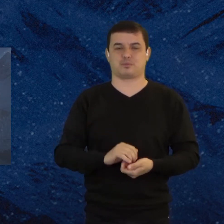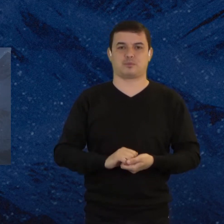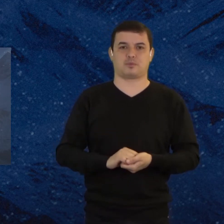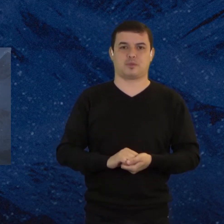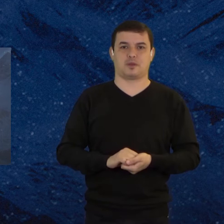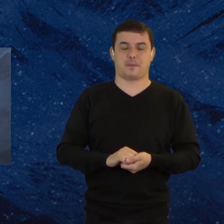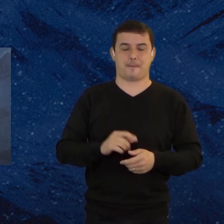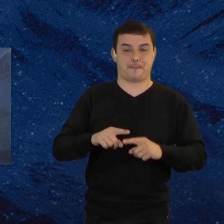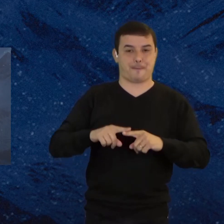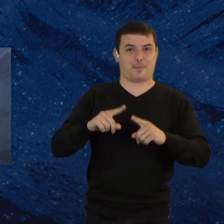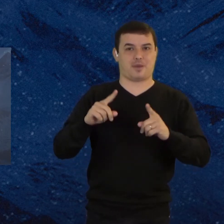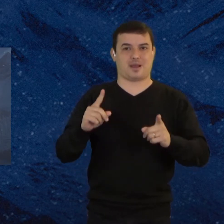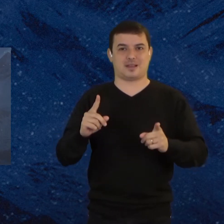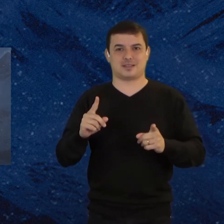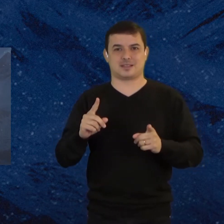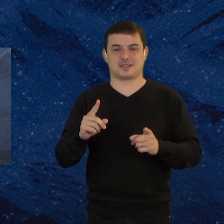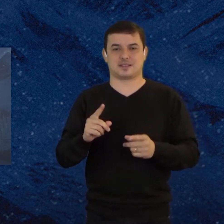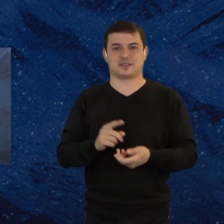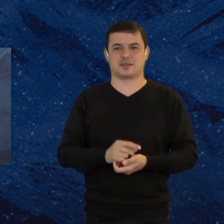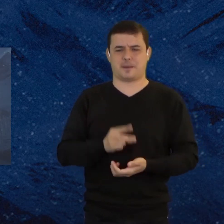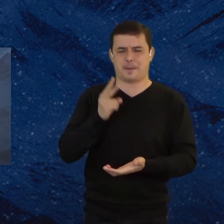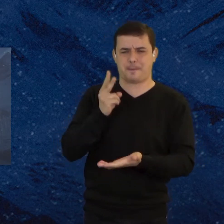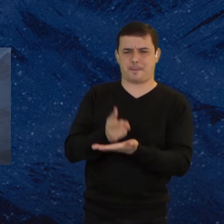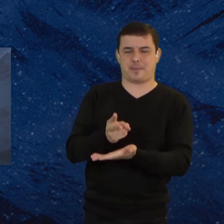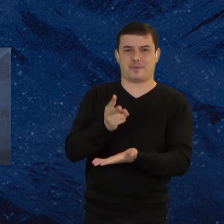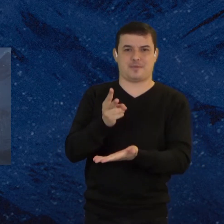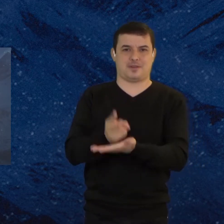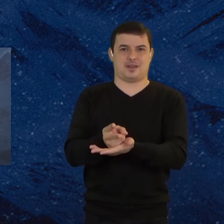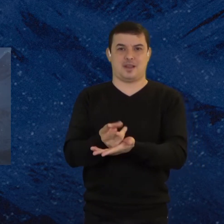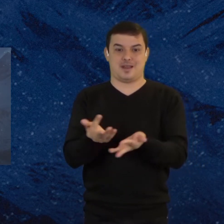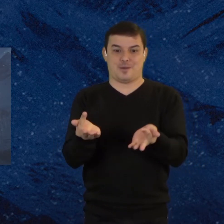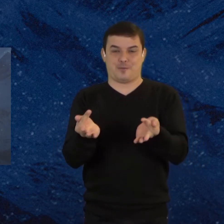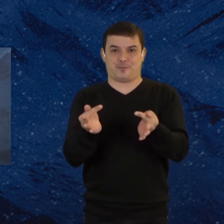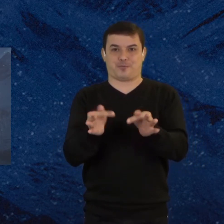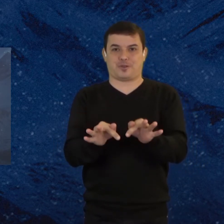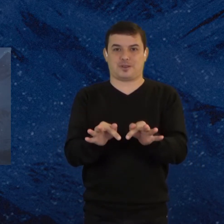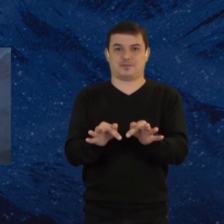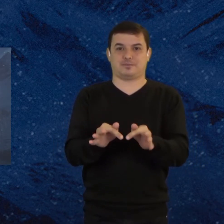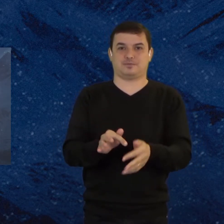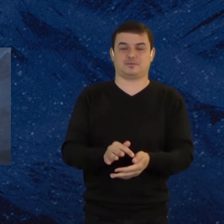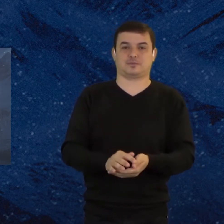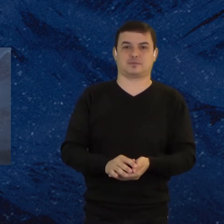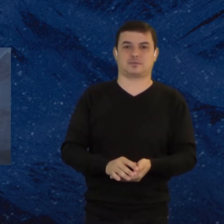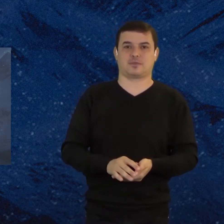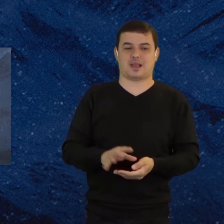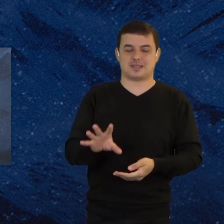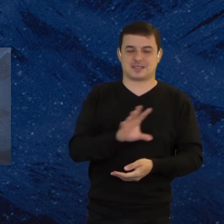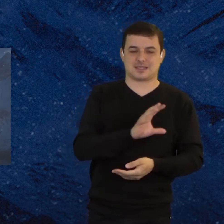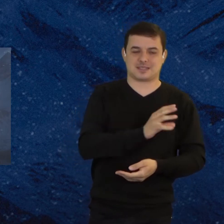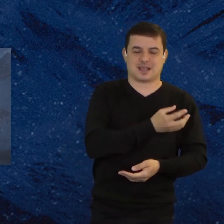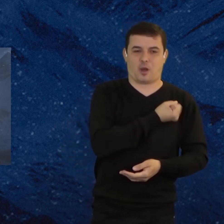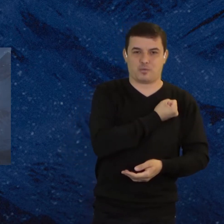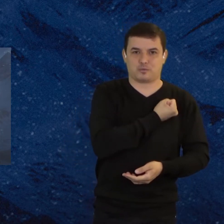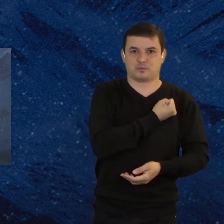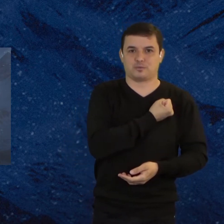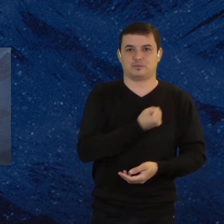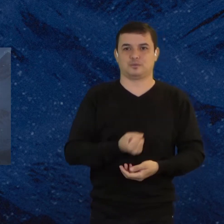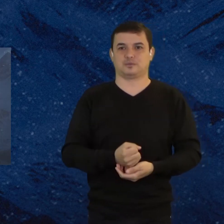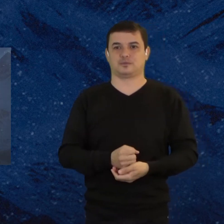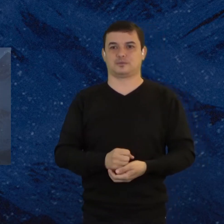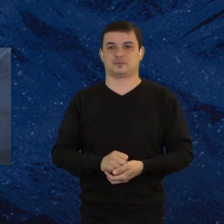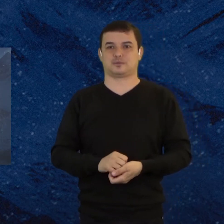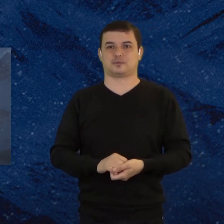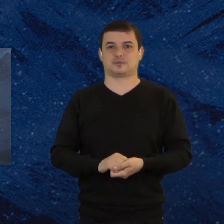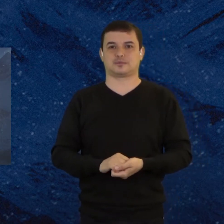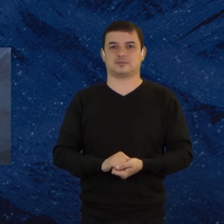Aquele, porém, que perseverar até o fim, esse será